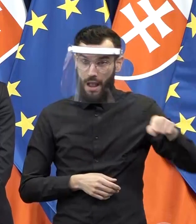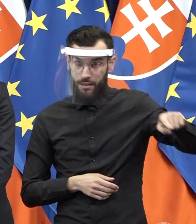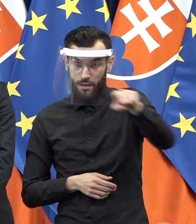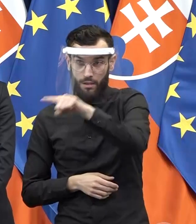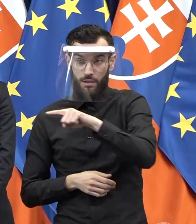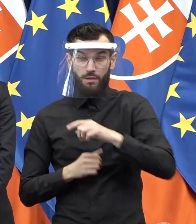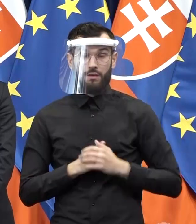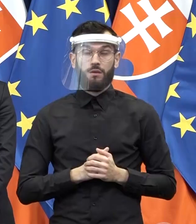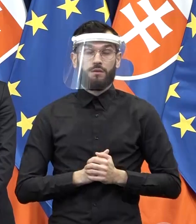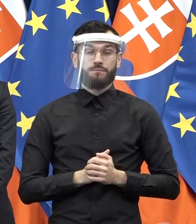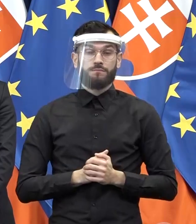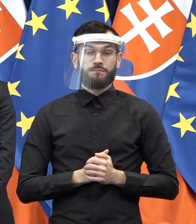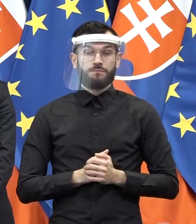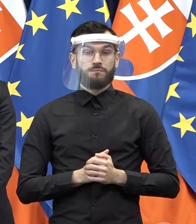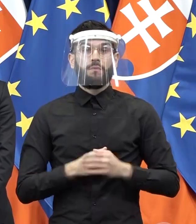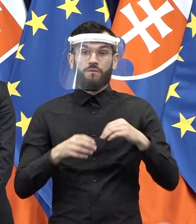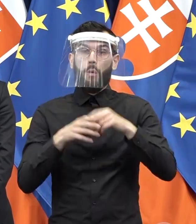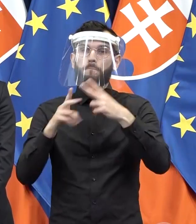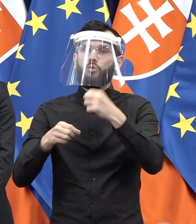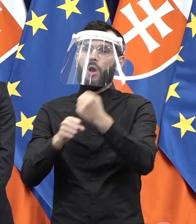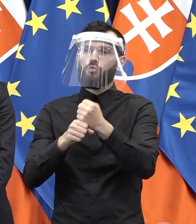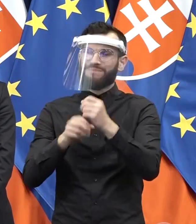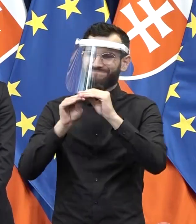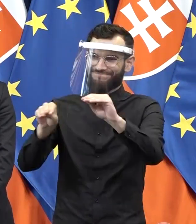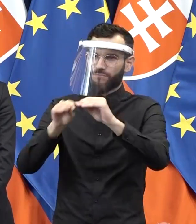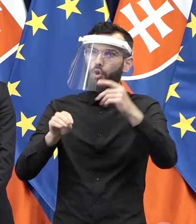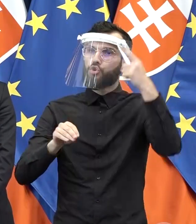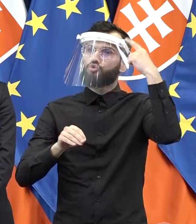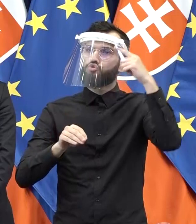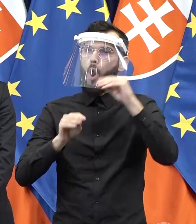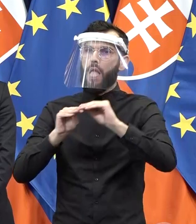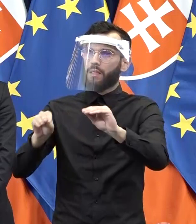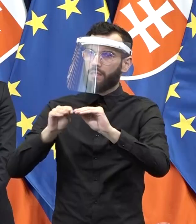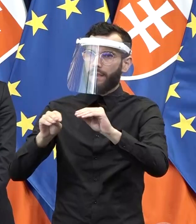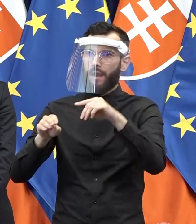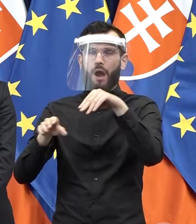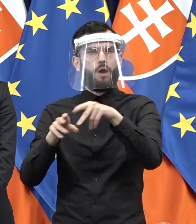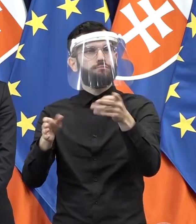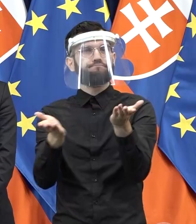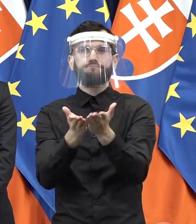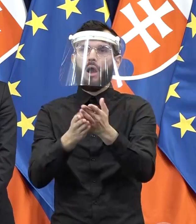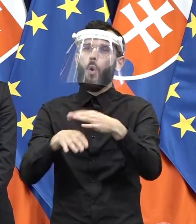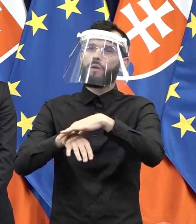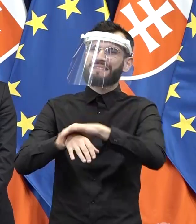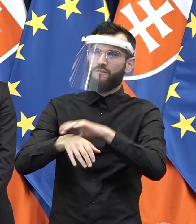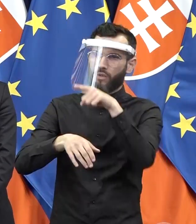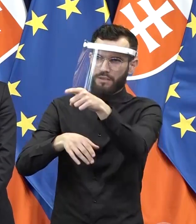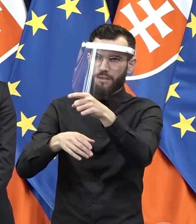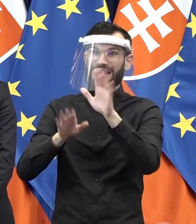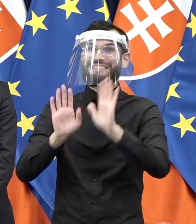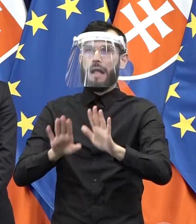predbežne zaškoliť do pozície sanitárov, ak by bolo nevyhnutné.